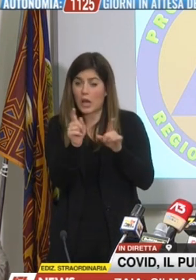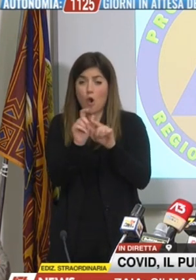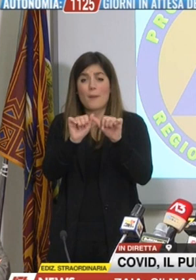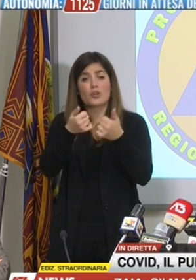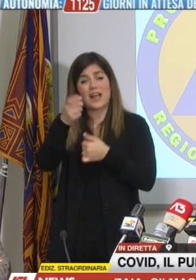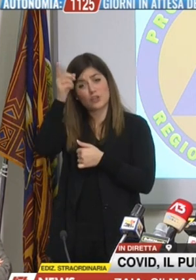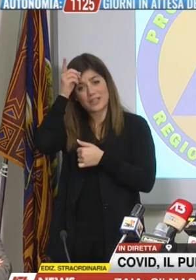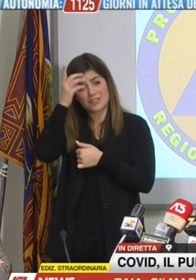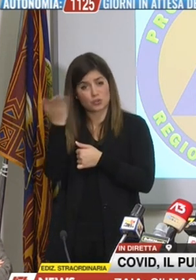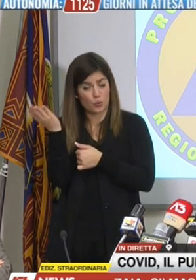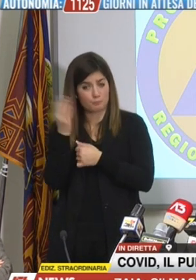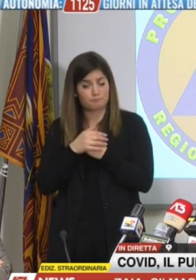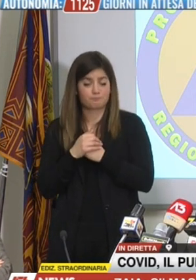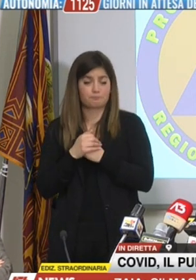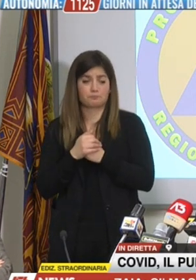così.